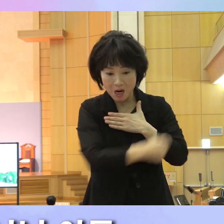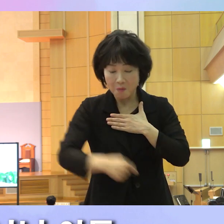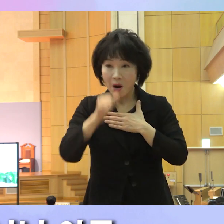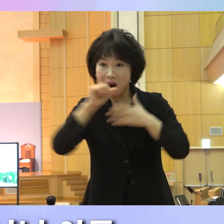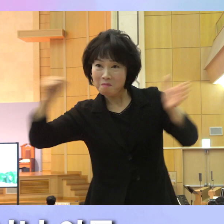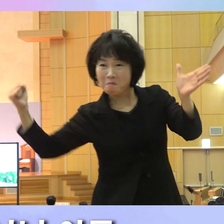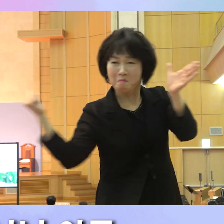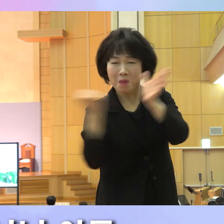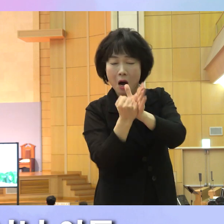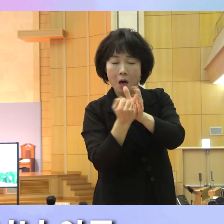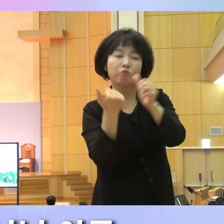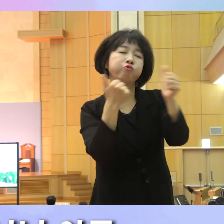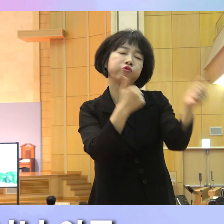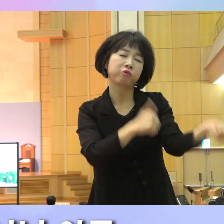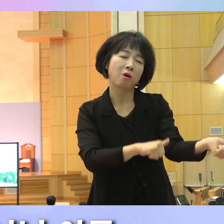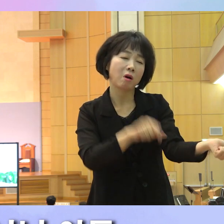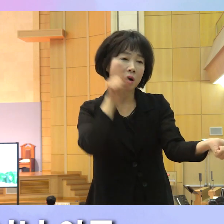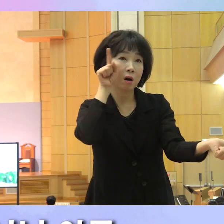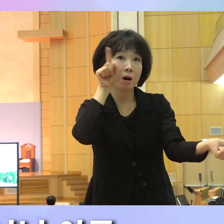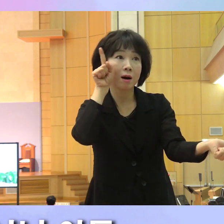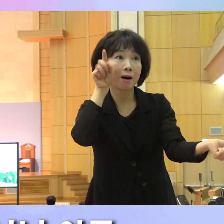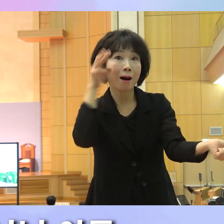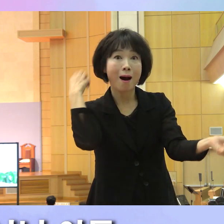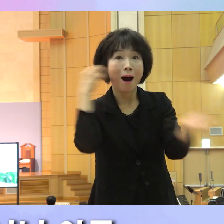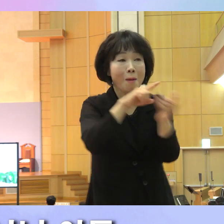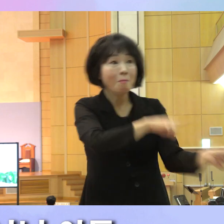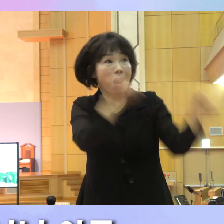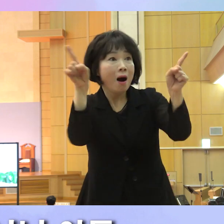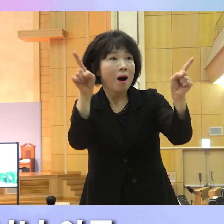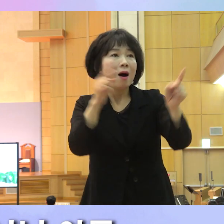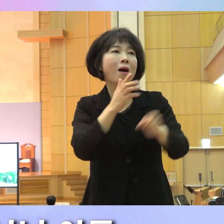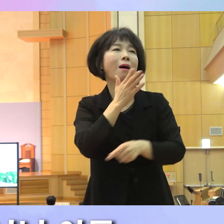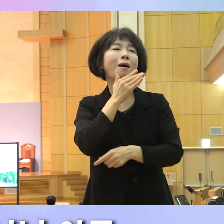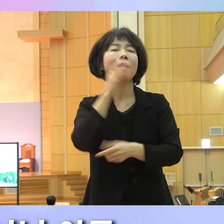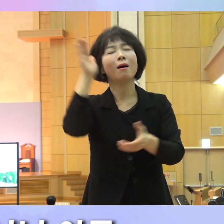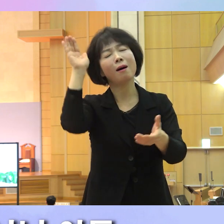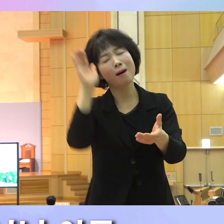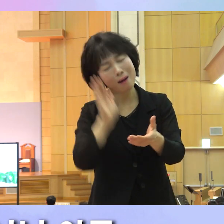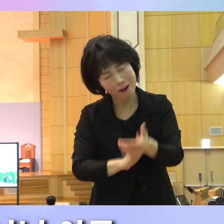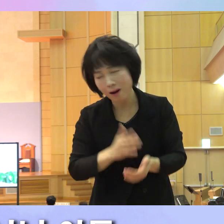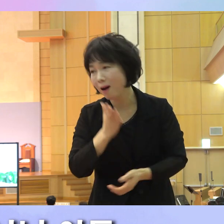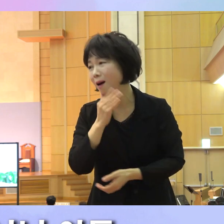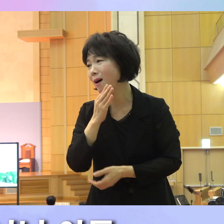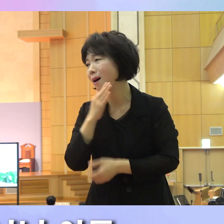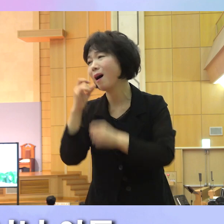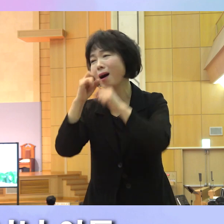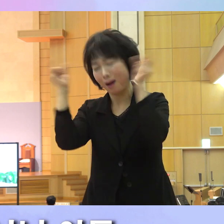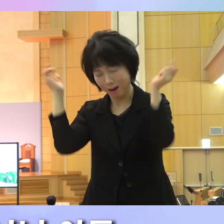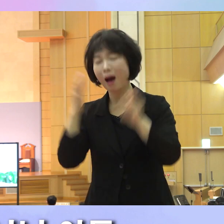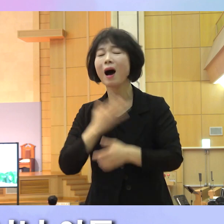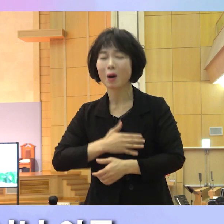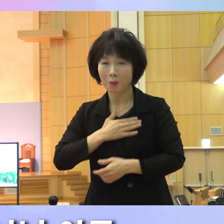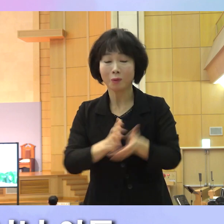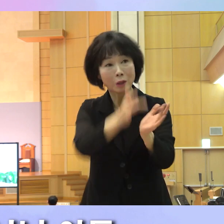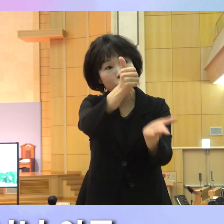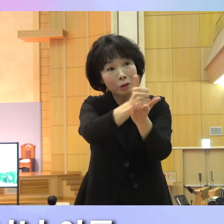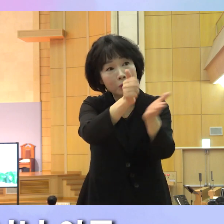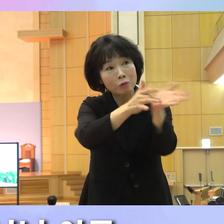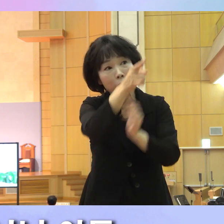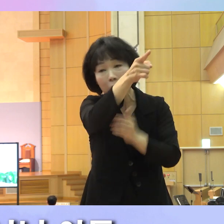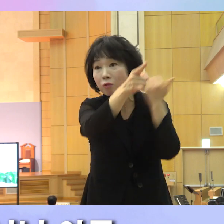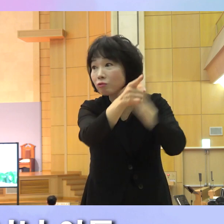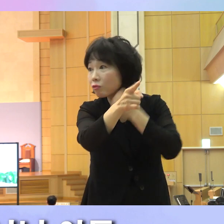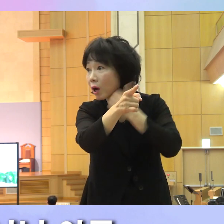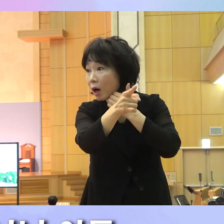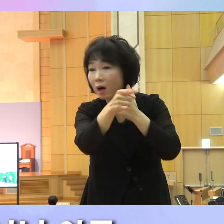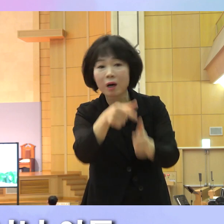일으키리라, 죽었다가 산 후에야 그제서야 예수님이 하신 말씀 그리고 예수님이 구주라는 사실을